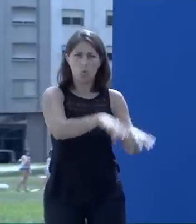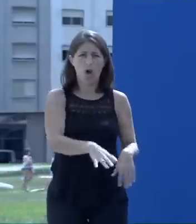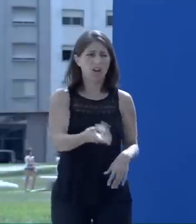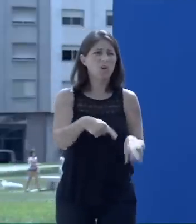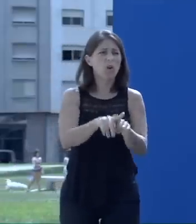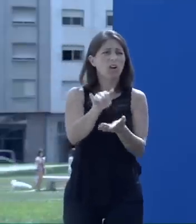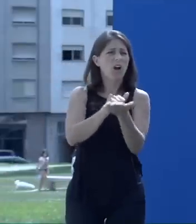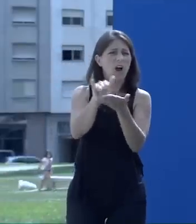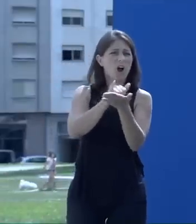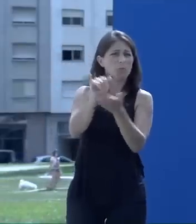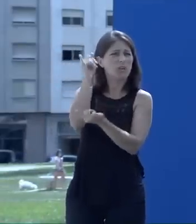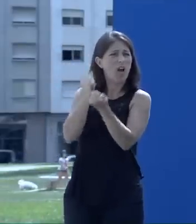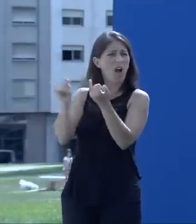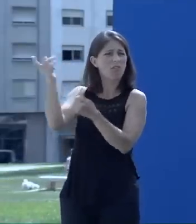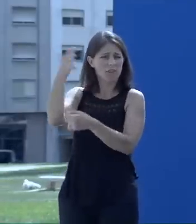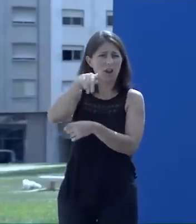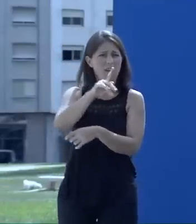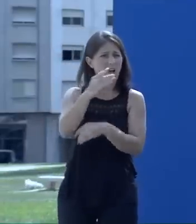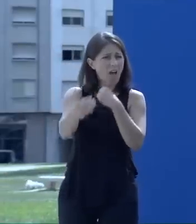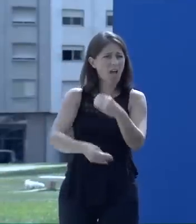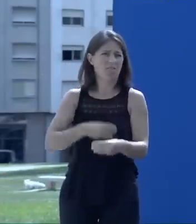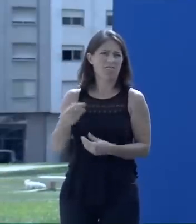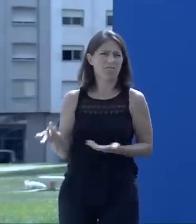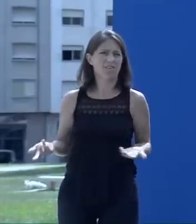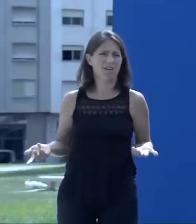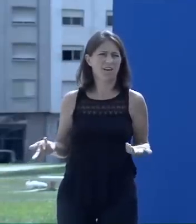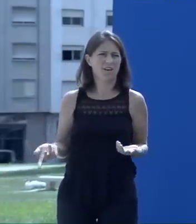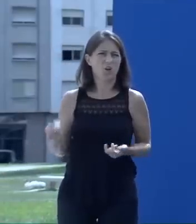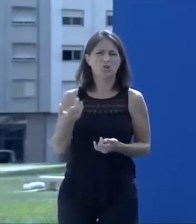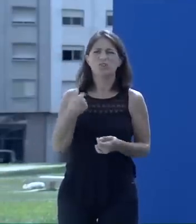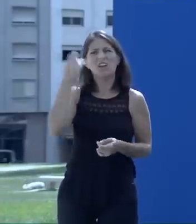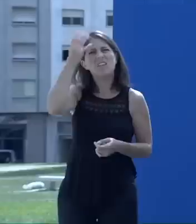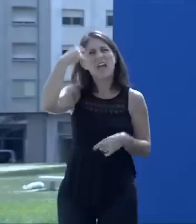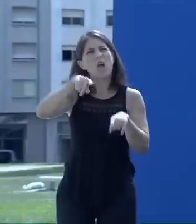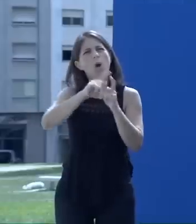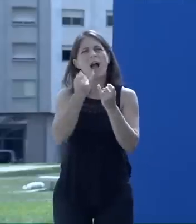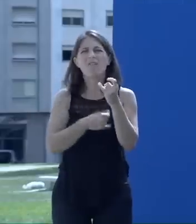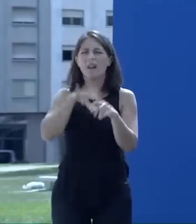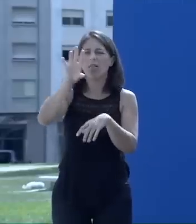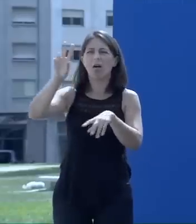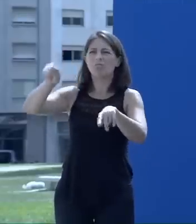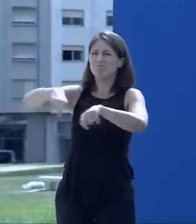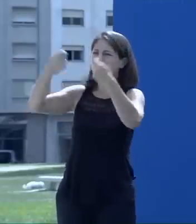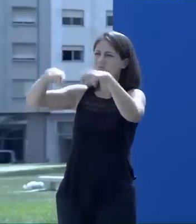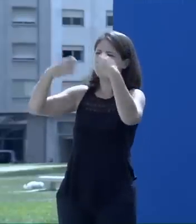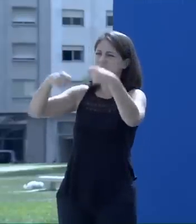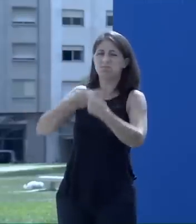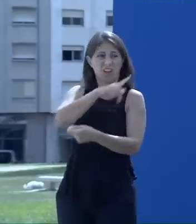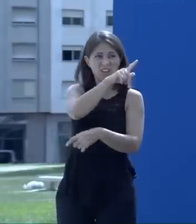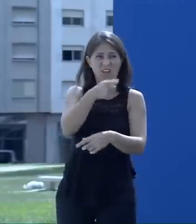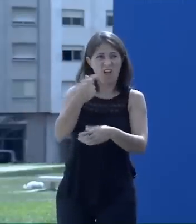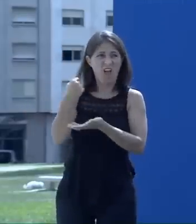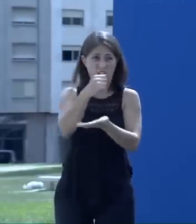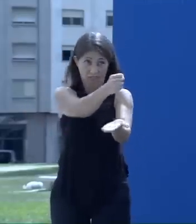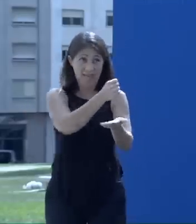galegos que traballando nas nosas vilas e cidades. Imos acabar con esa idea destruída do país que nos deixa el, con un